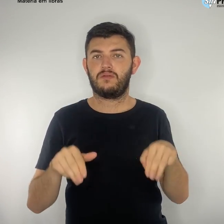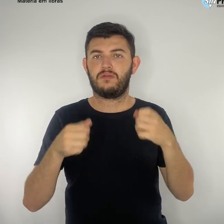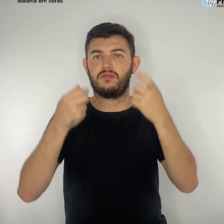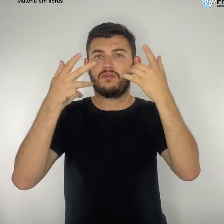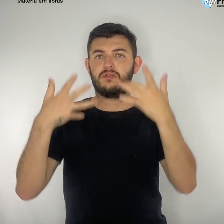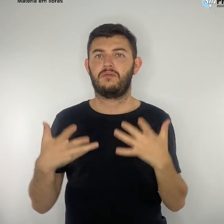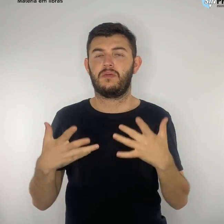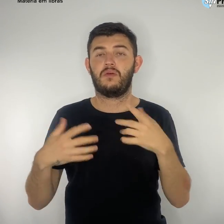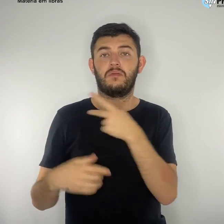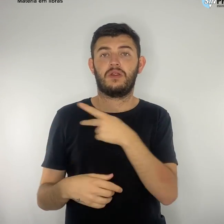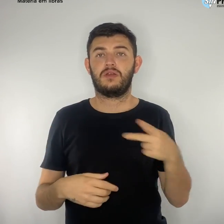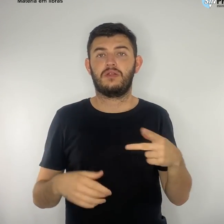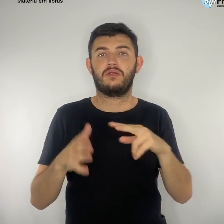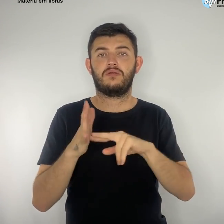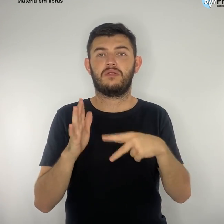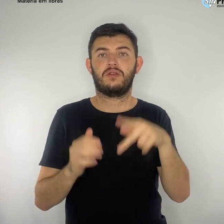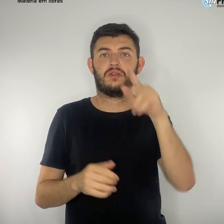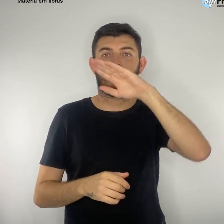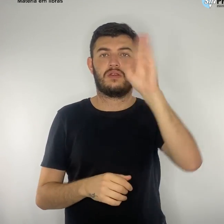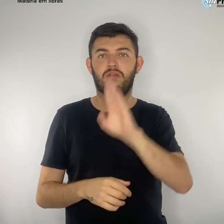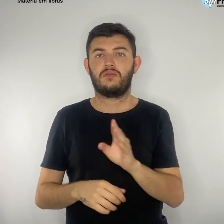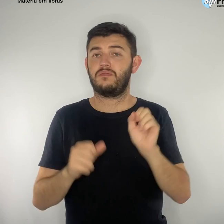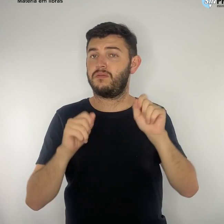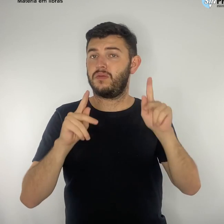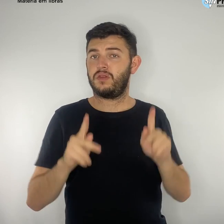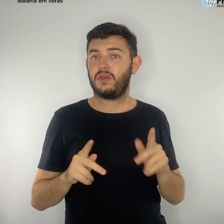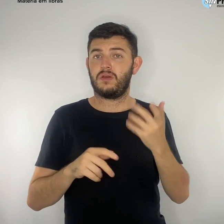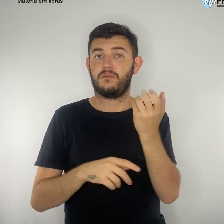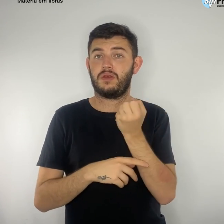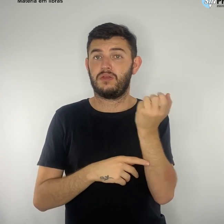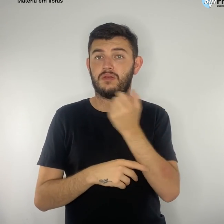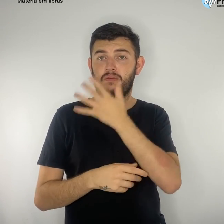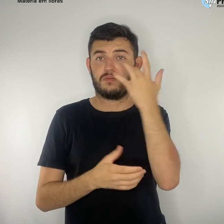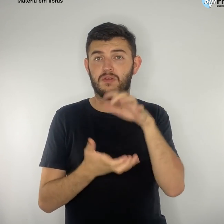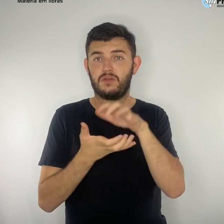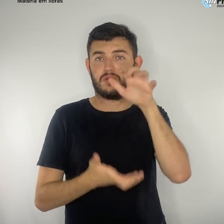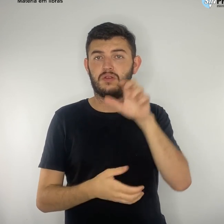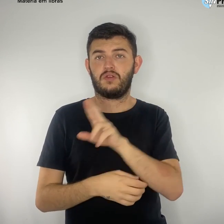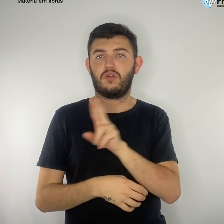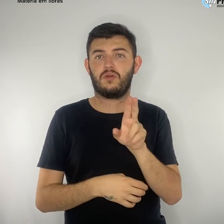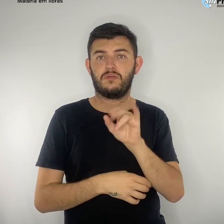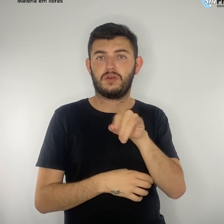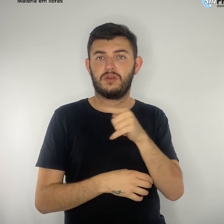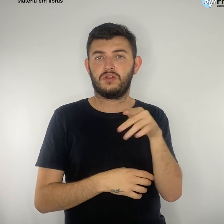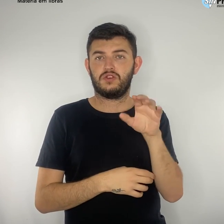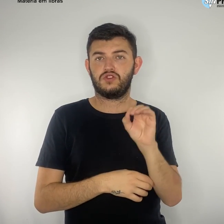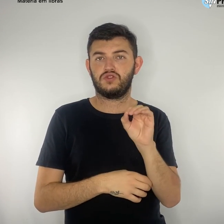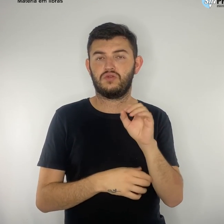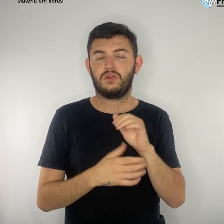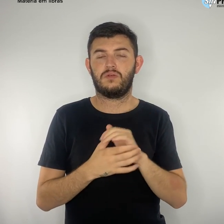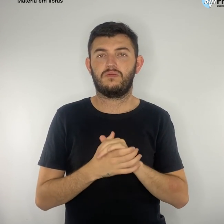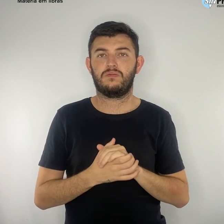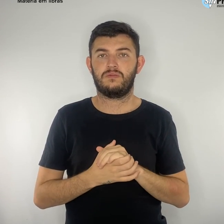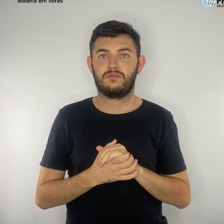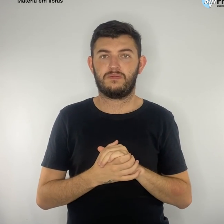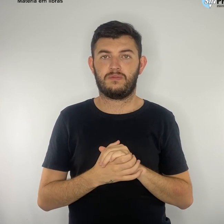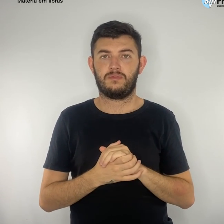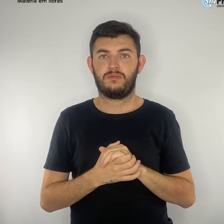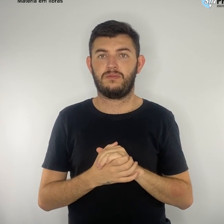dos Aposentados, Pensionistas e Idosos, João Inocentini. Confira